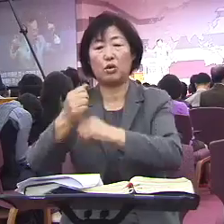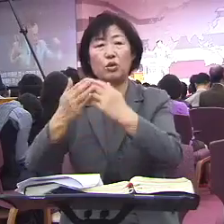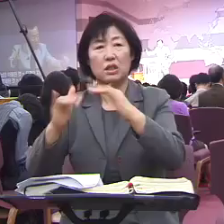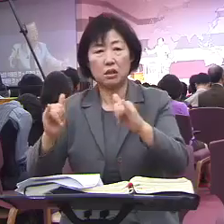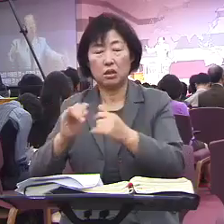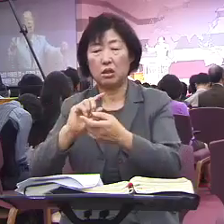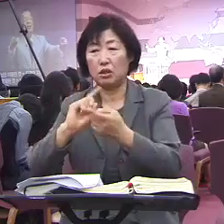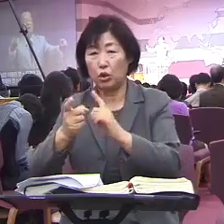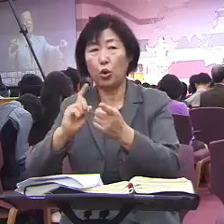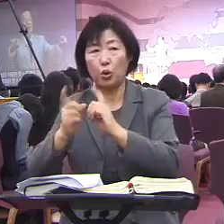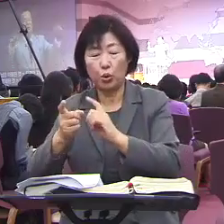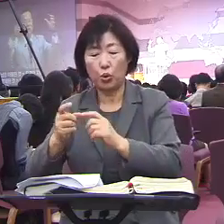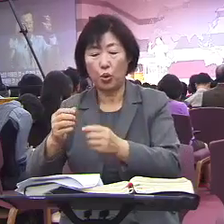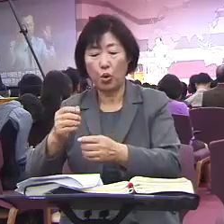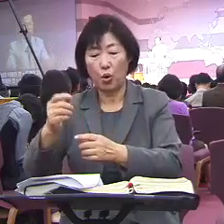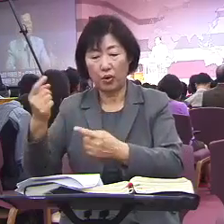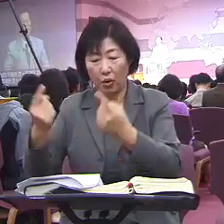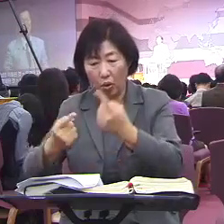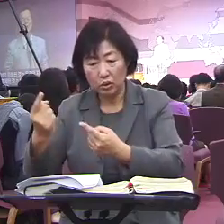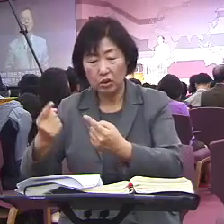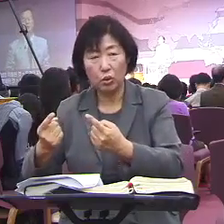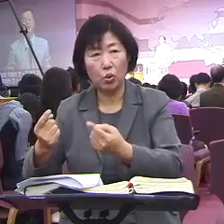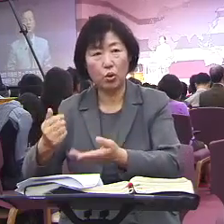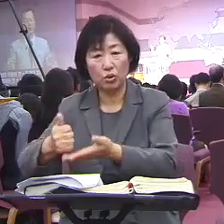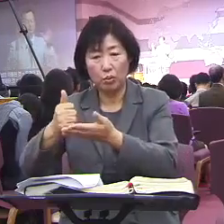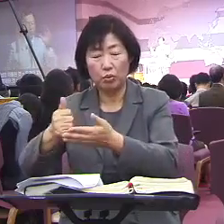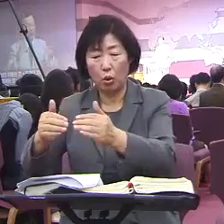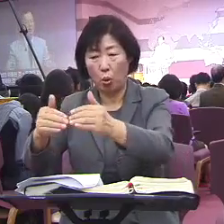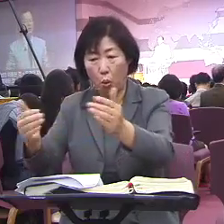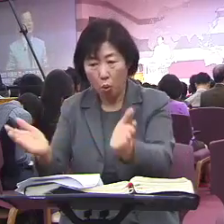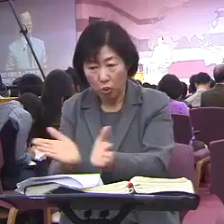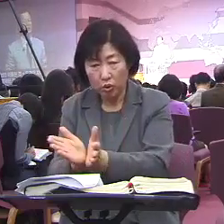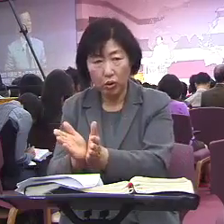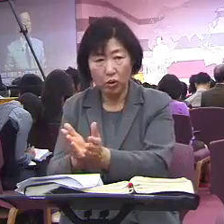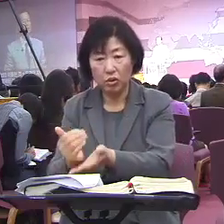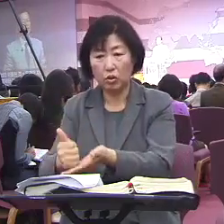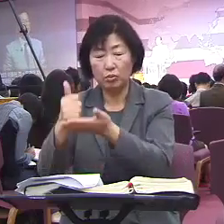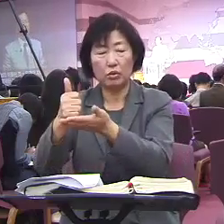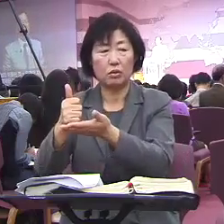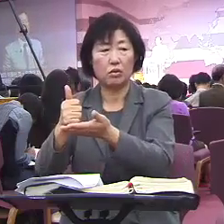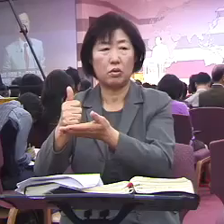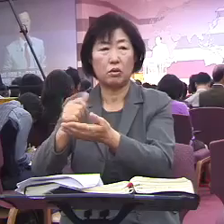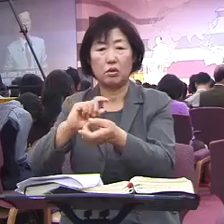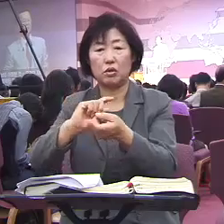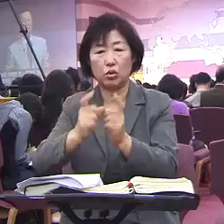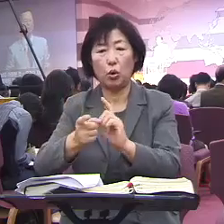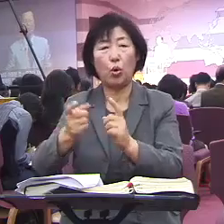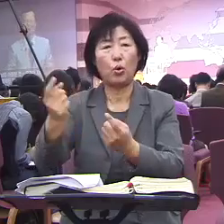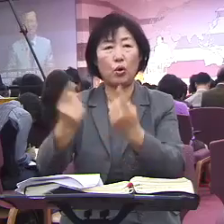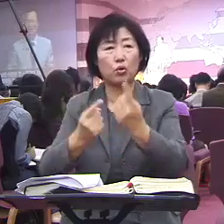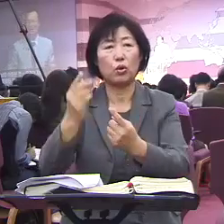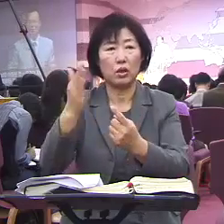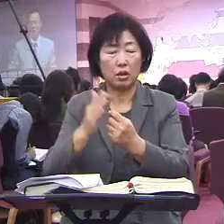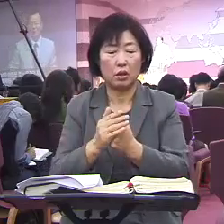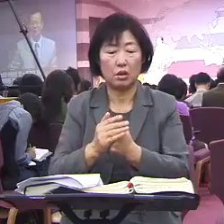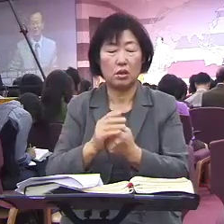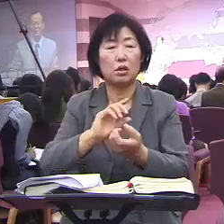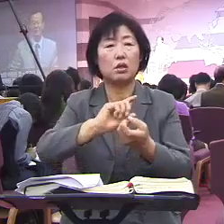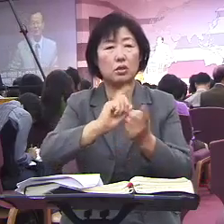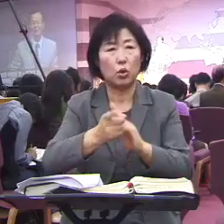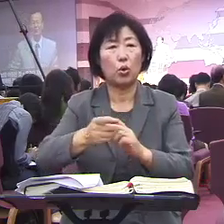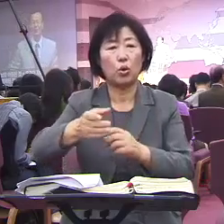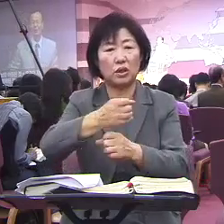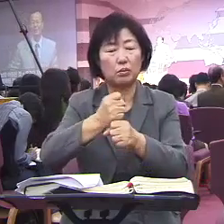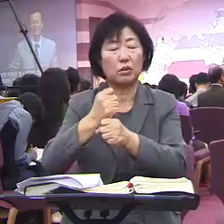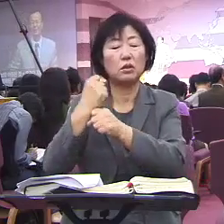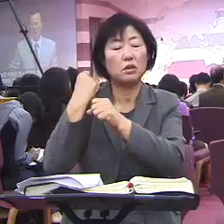자유인으로서 형제로 섬길 수 있는 공동체로 주님께서 우리를 플레이스 하셨는데, 서로 형제가 되었다는 것은 서로 짐을